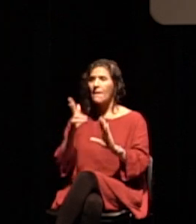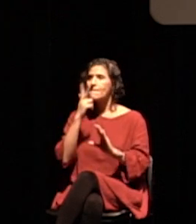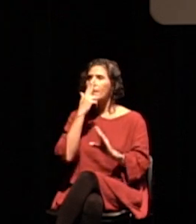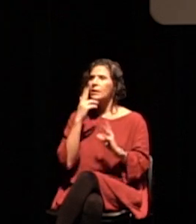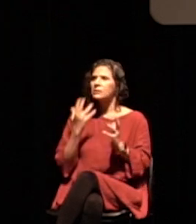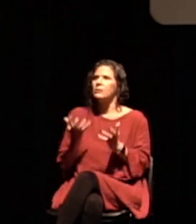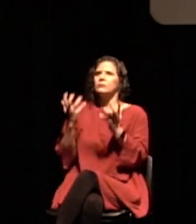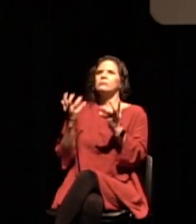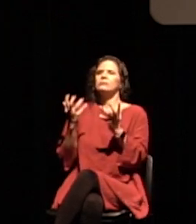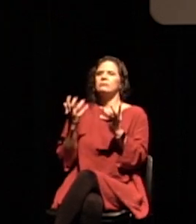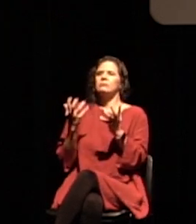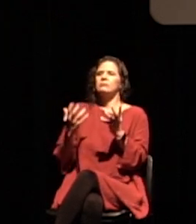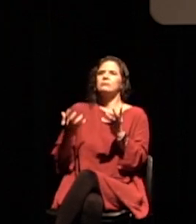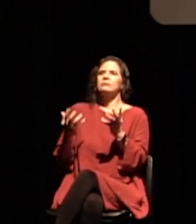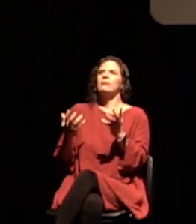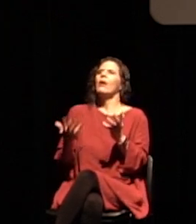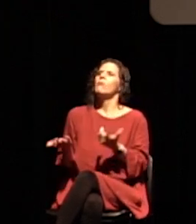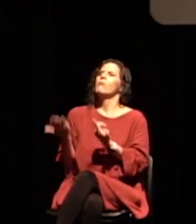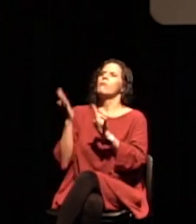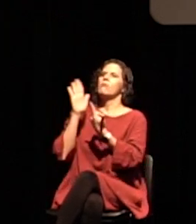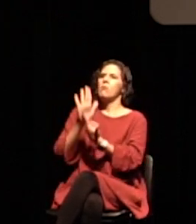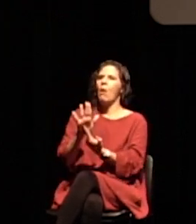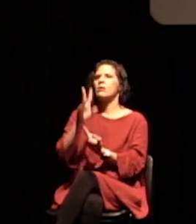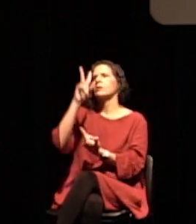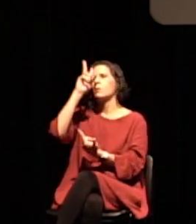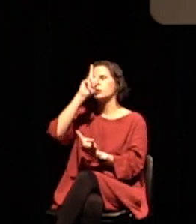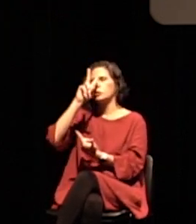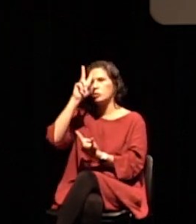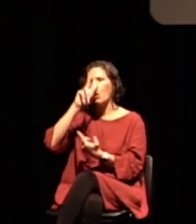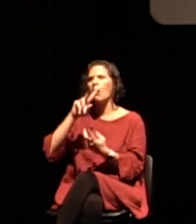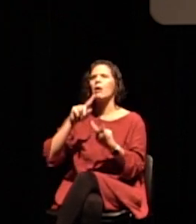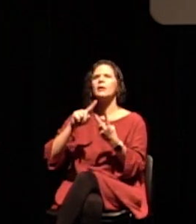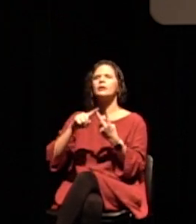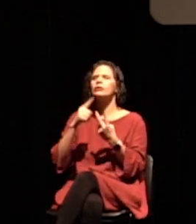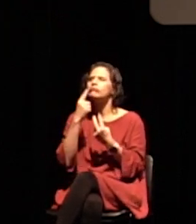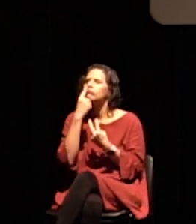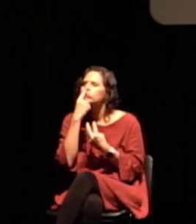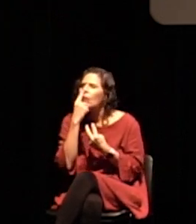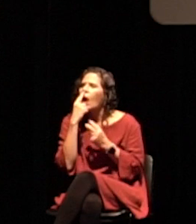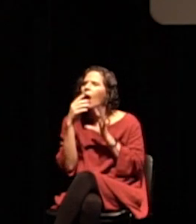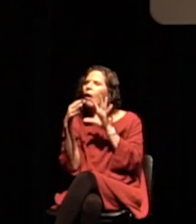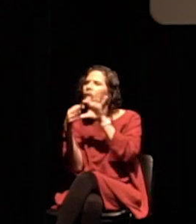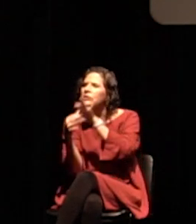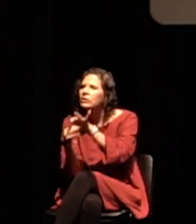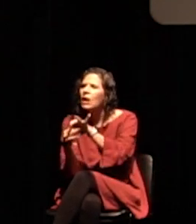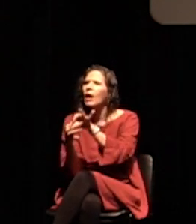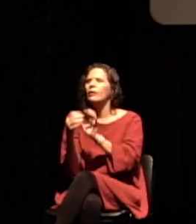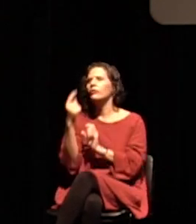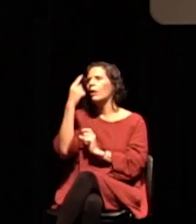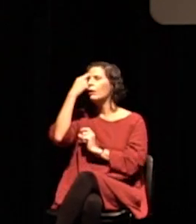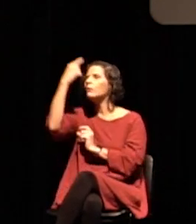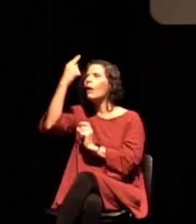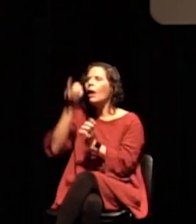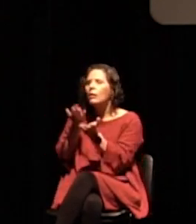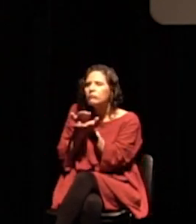reaviva uma história de afinidade, de solidariedade de ideias, de